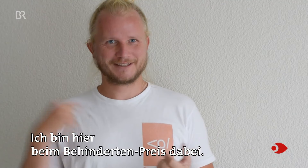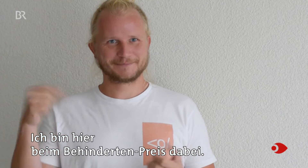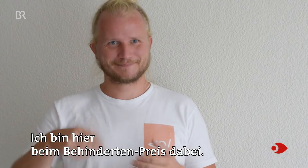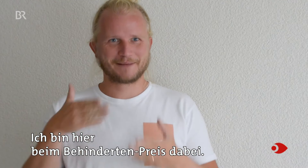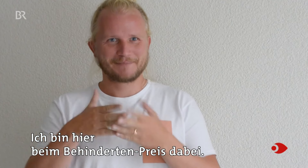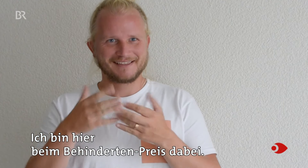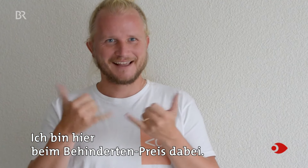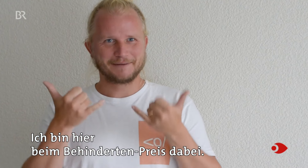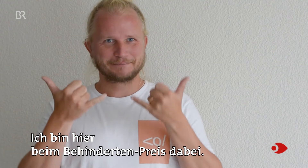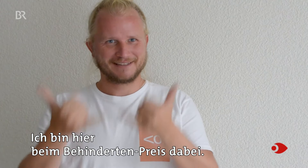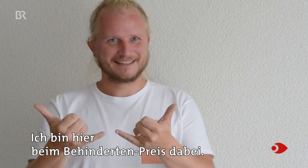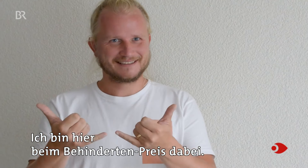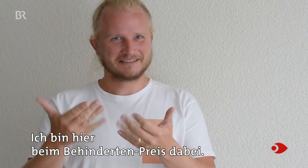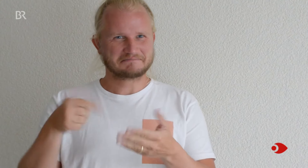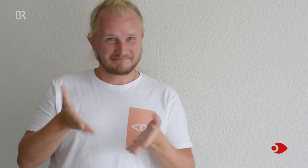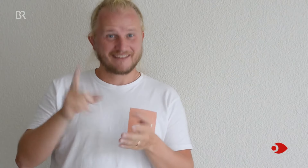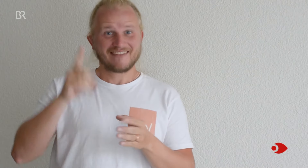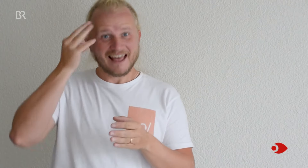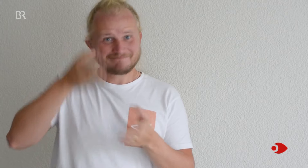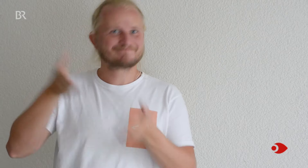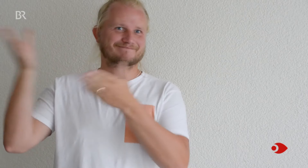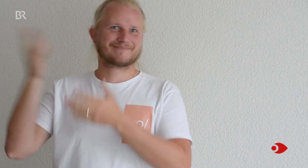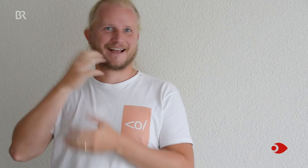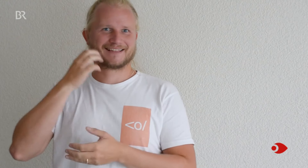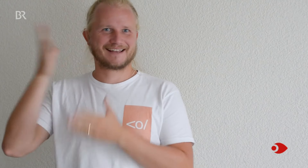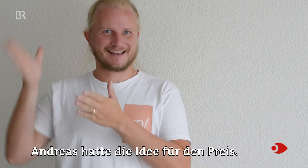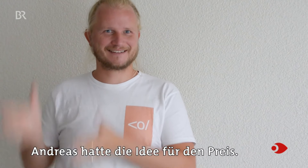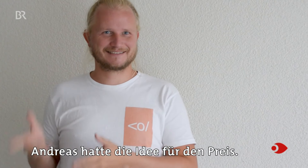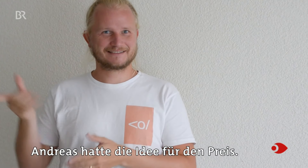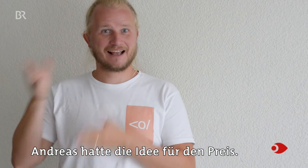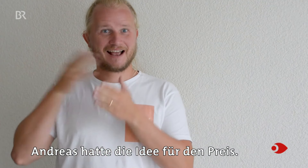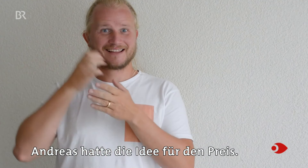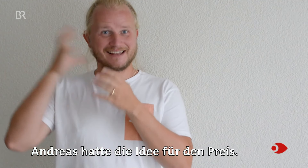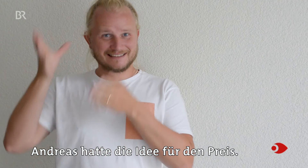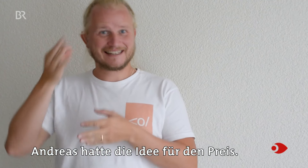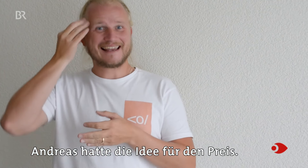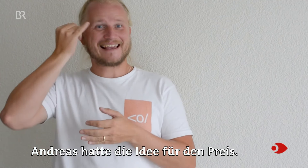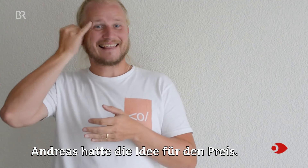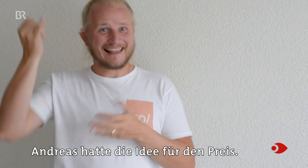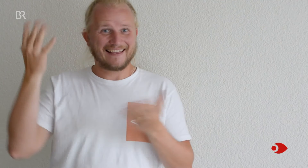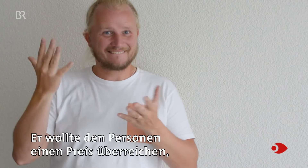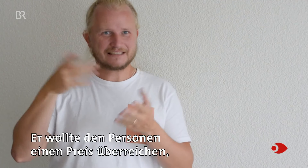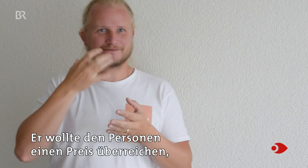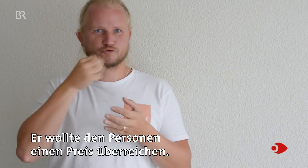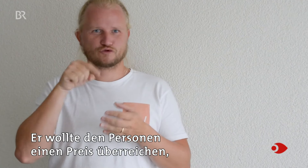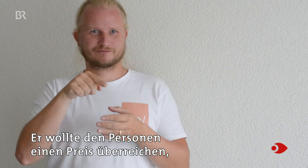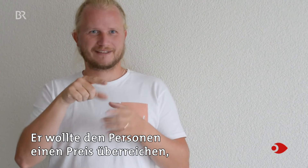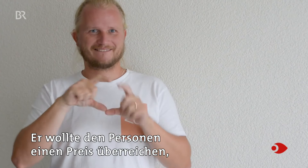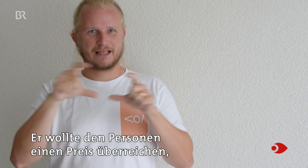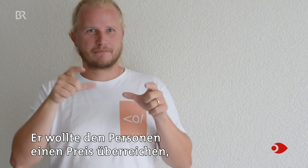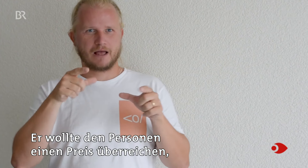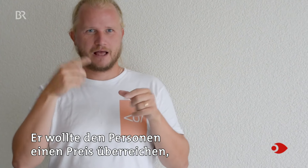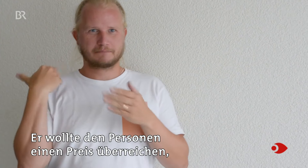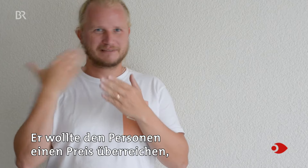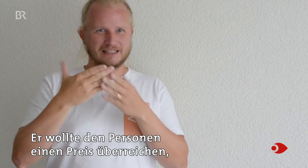Ich bin hier beim Behindertenpreis dabei. Andreas hatte die Idee für den Preis. Er wollte den Personen einen Preis überreichen,